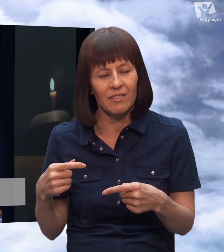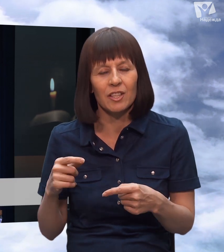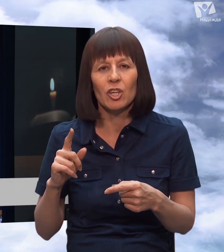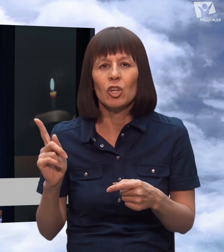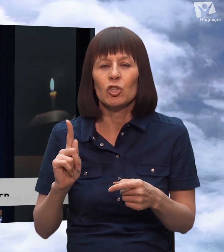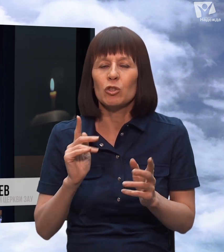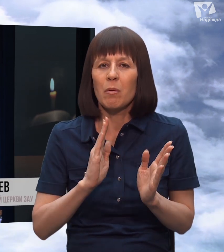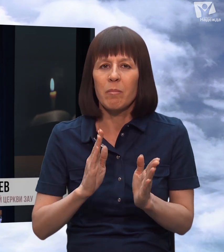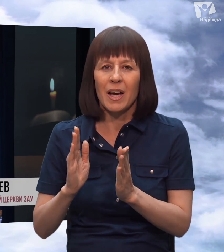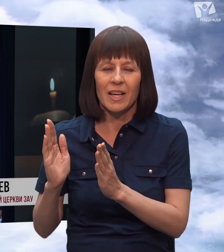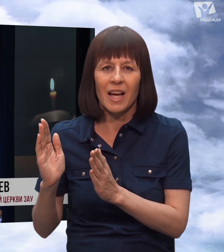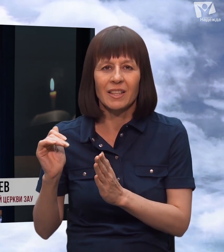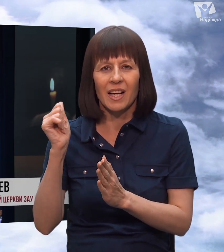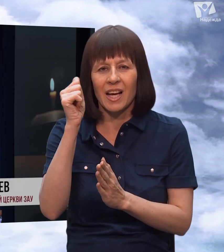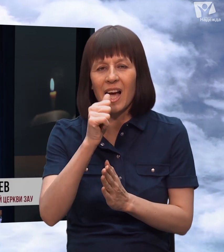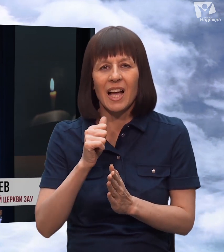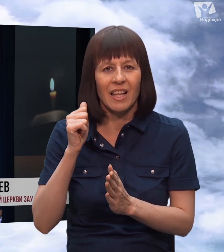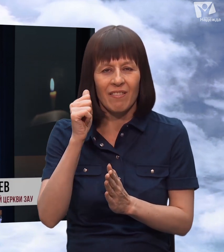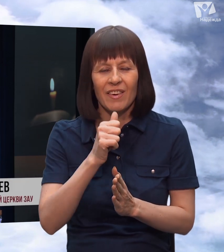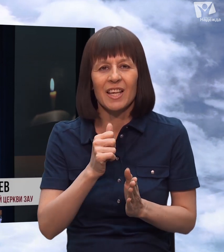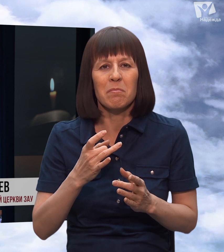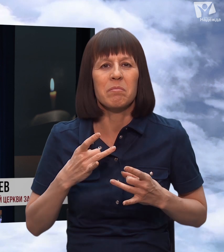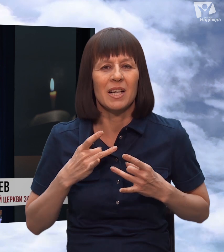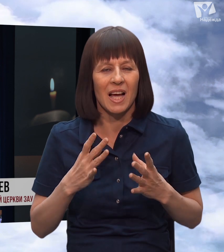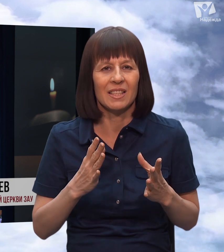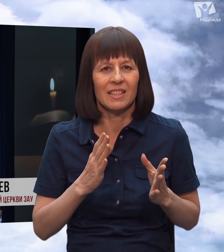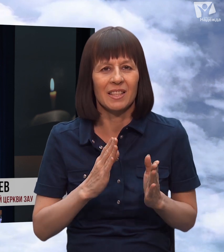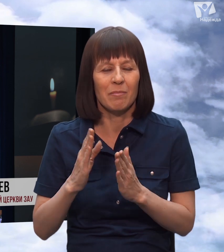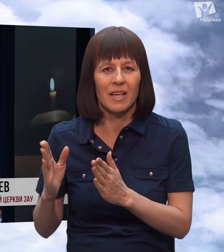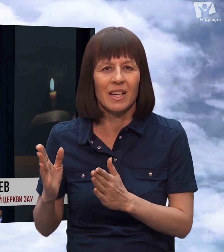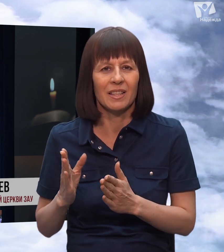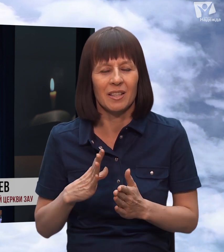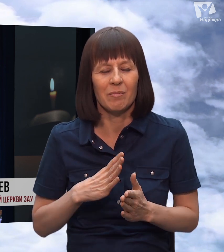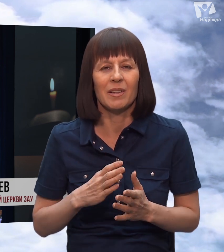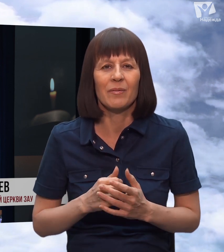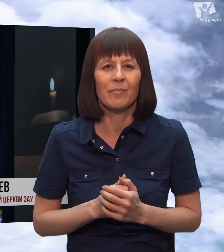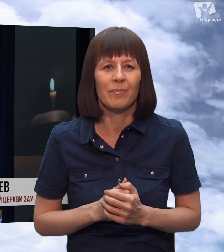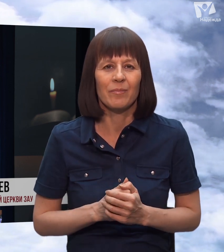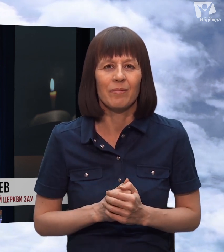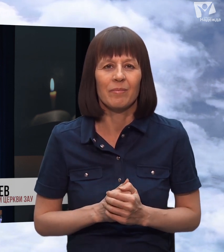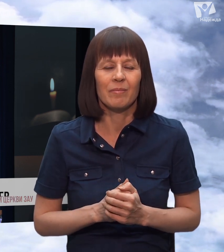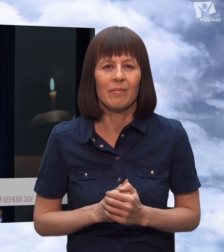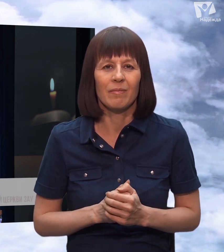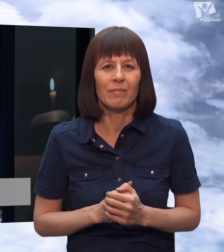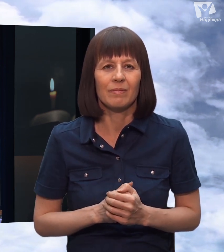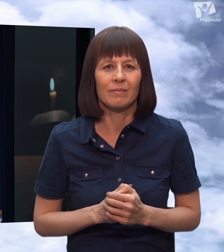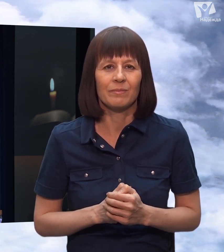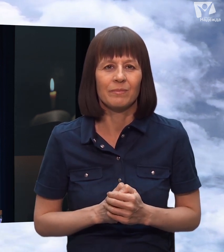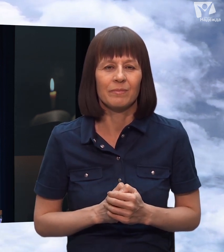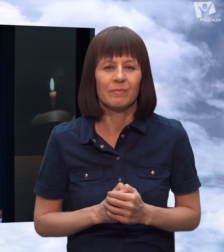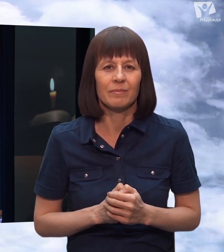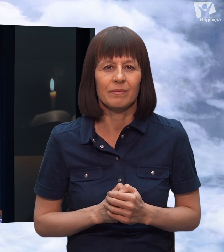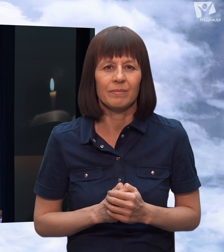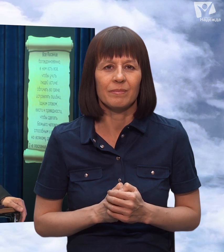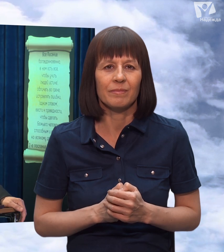то есть вот это не так все быстро и скорее всего что не так все просто на самом деле но вероятно вот о чем